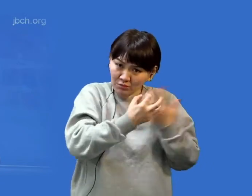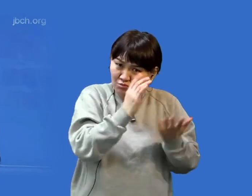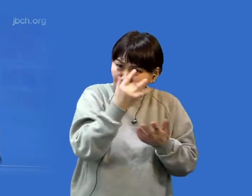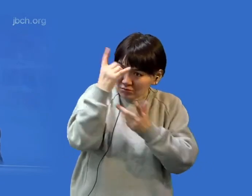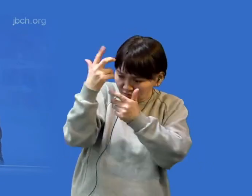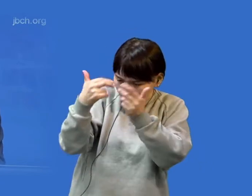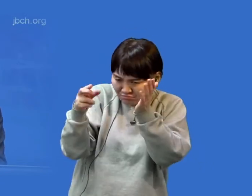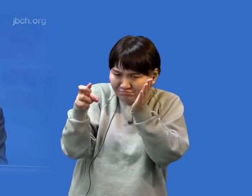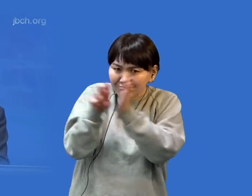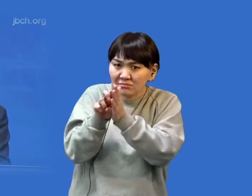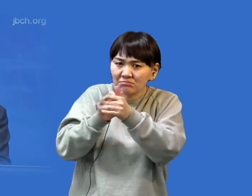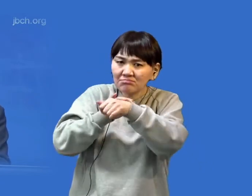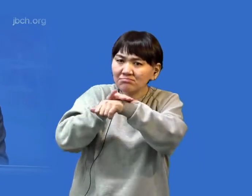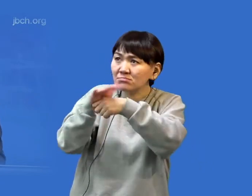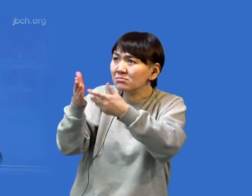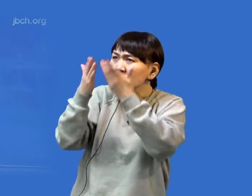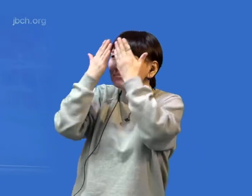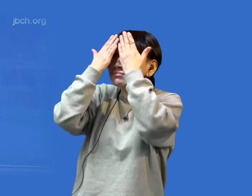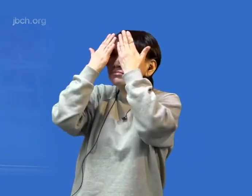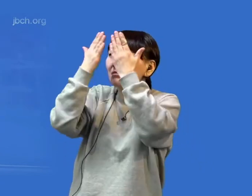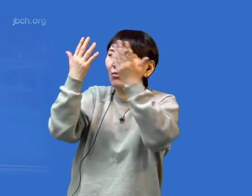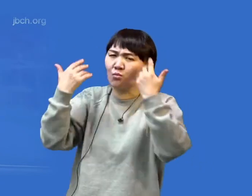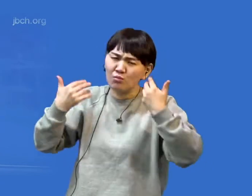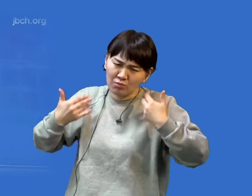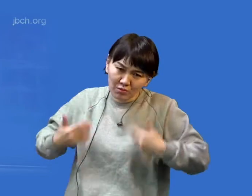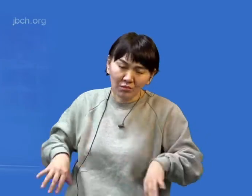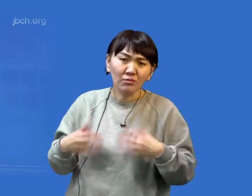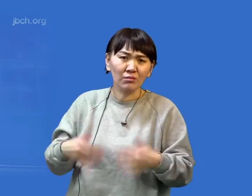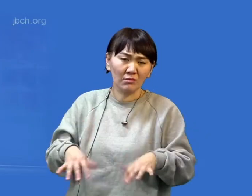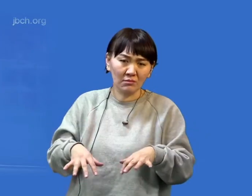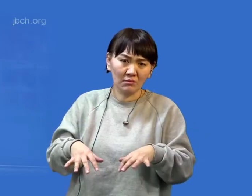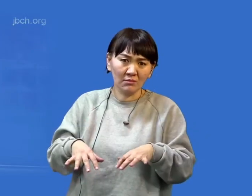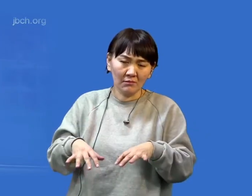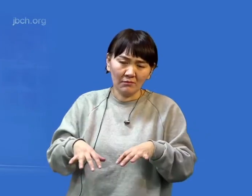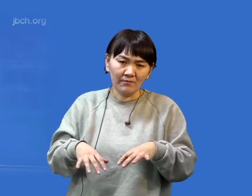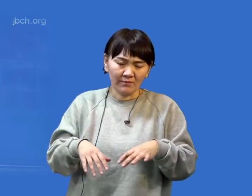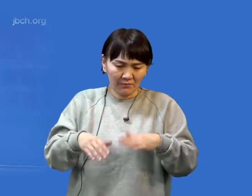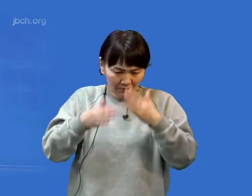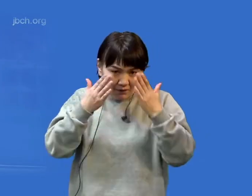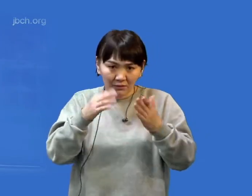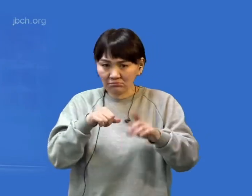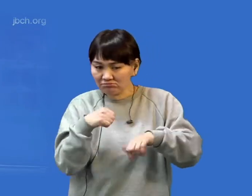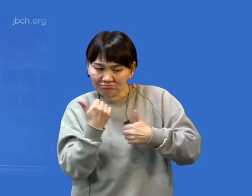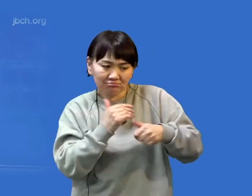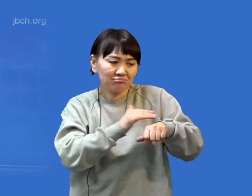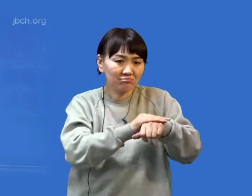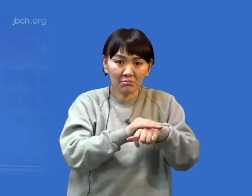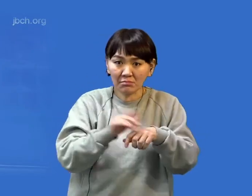Тийм ээ өргөлөө тахилын шинийн өмнө орхиод ахтуутыг эглээд эвлэрээ.